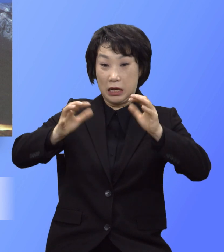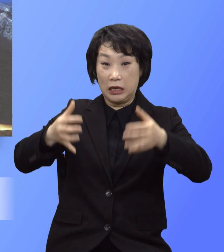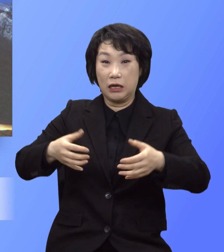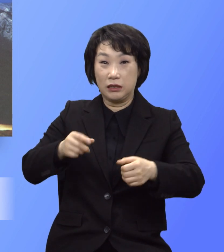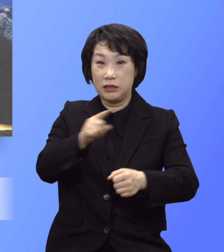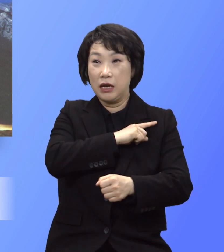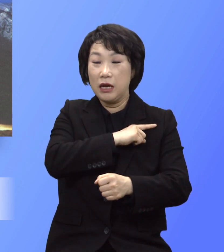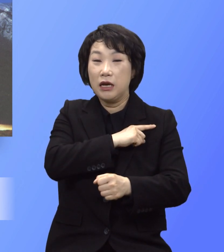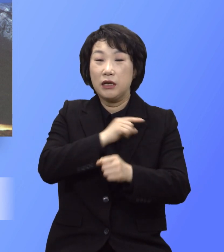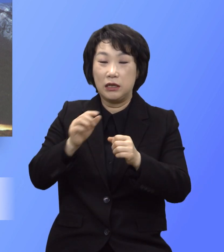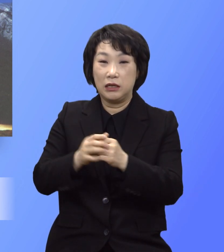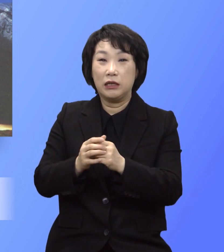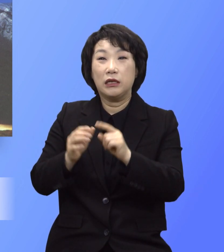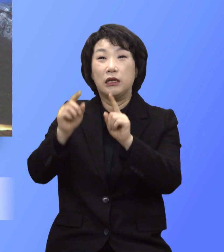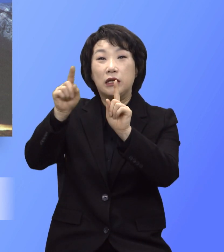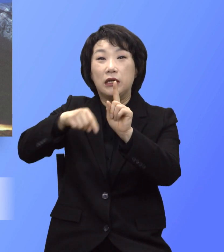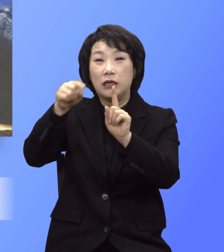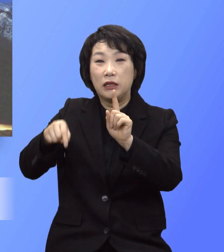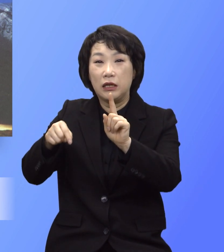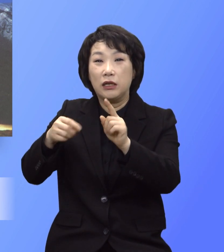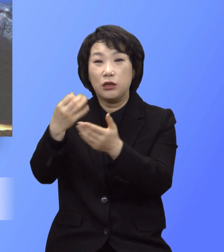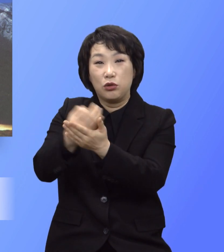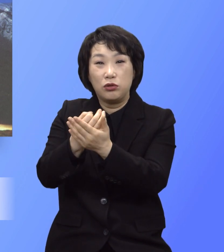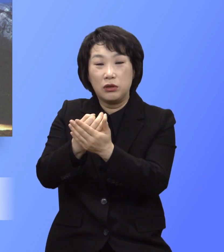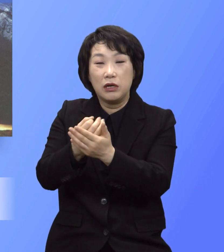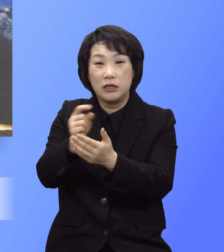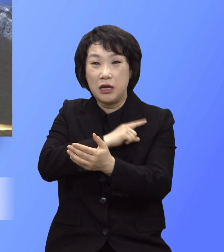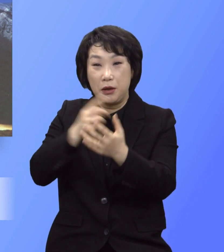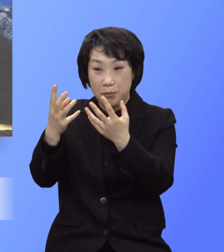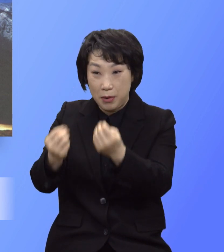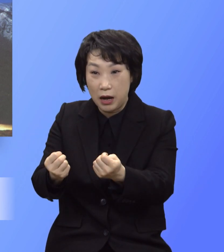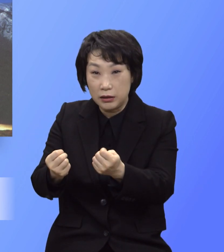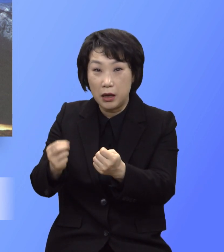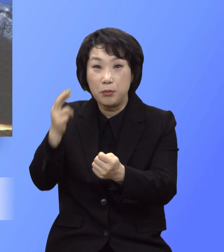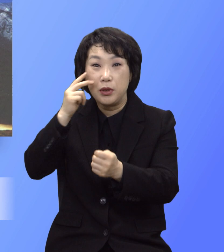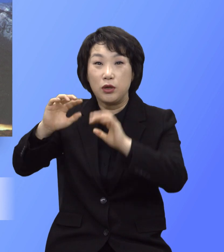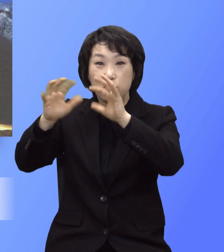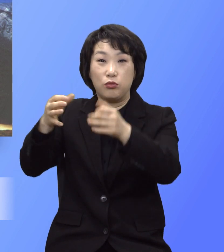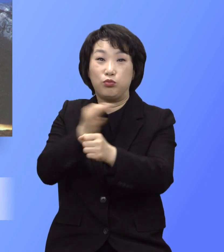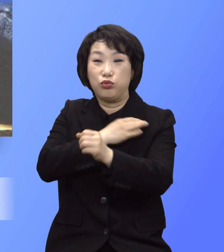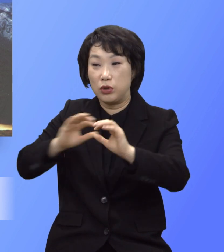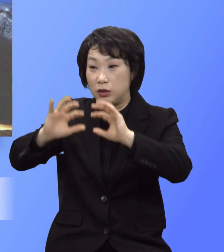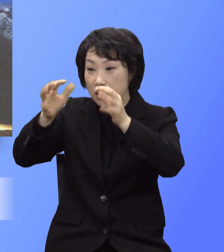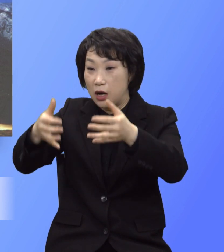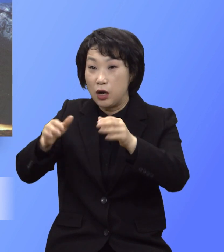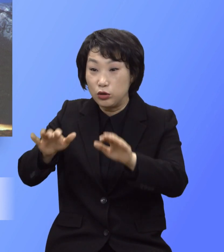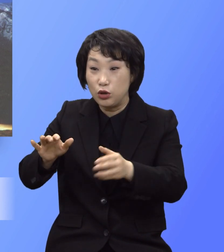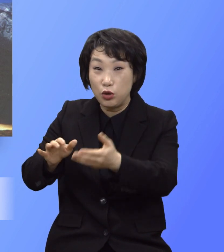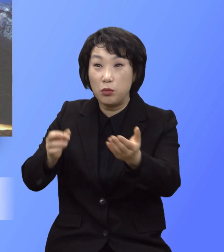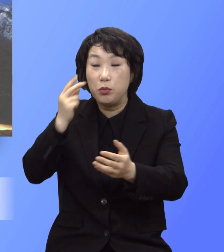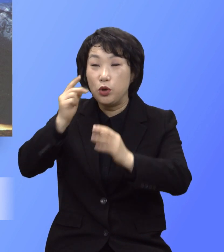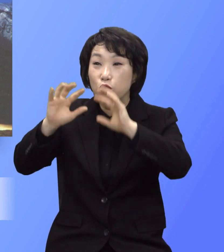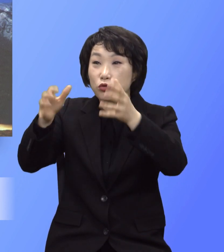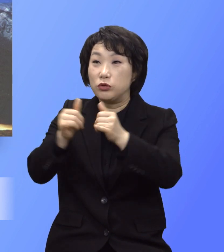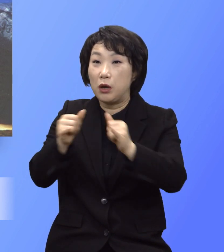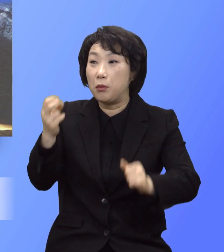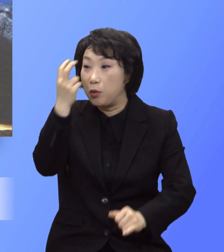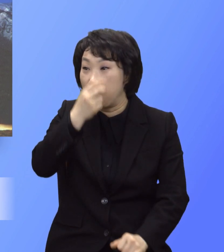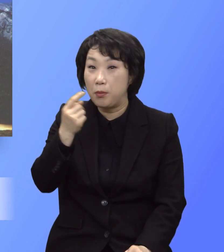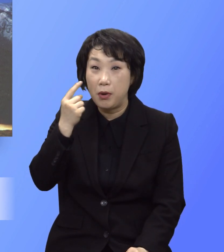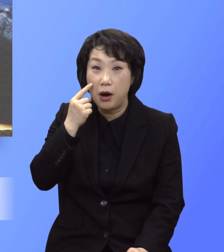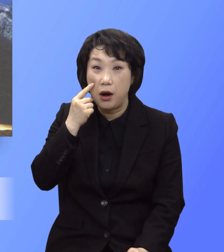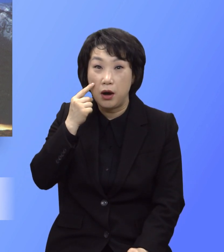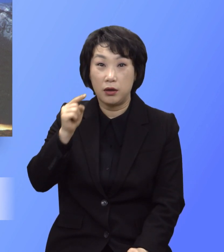여러분 GDP가 높고 GNP가 높은데도 불구하고 미국 사람들은